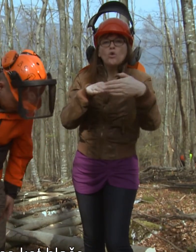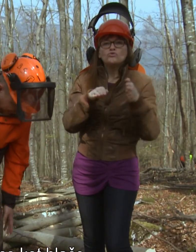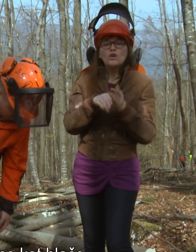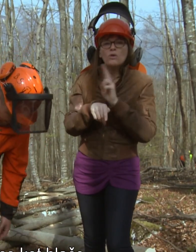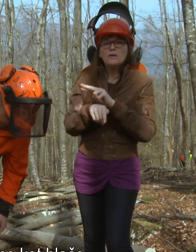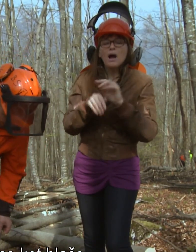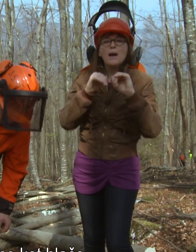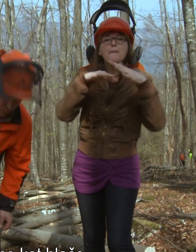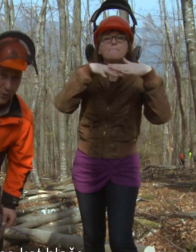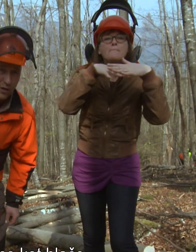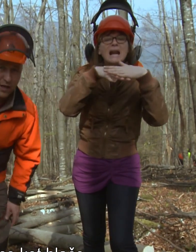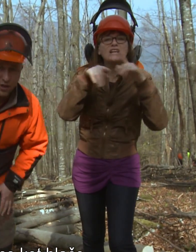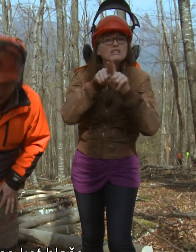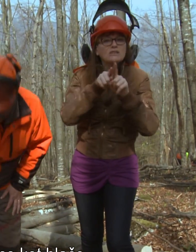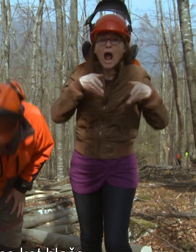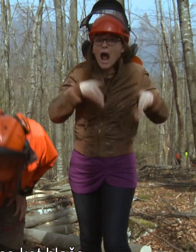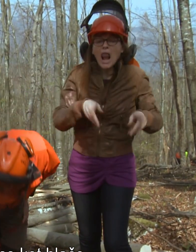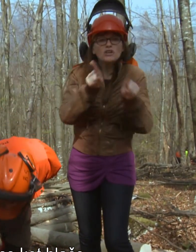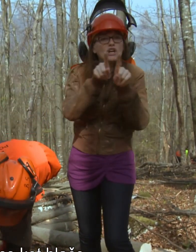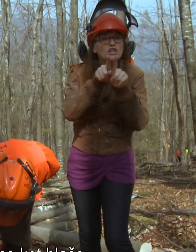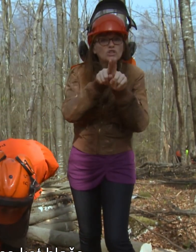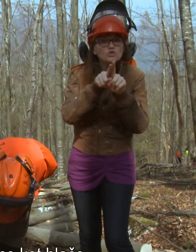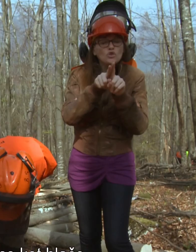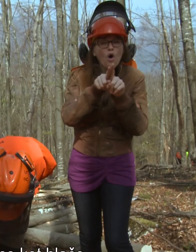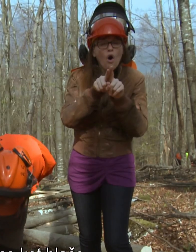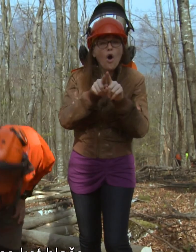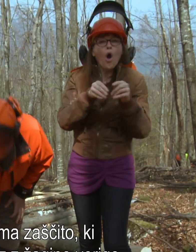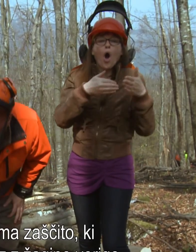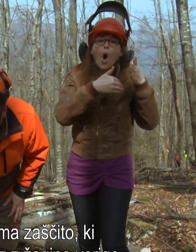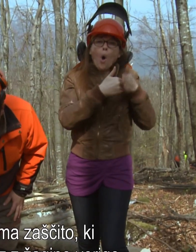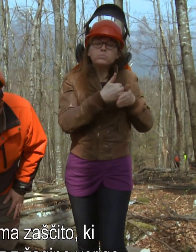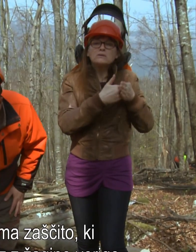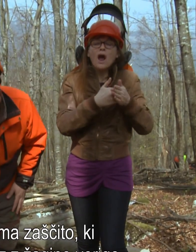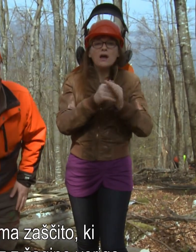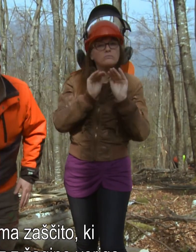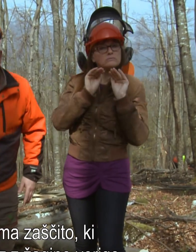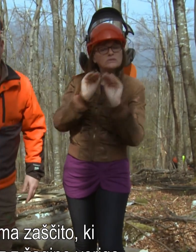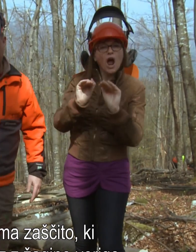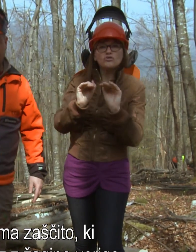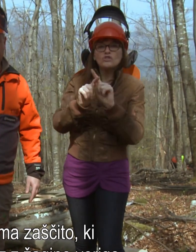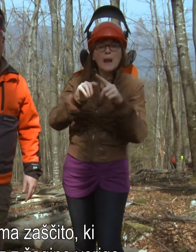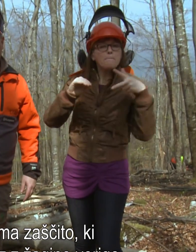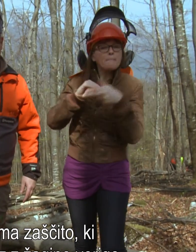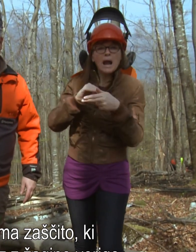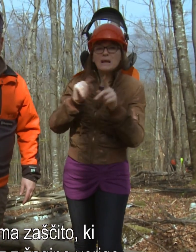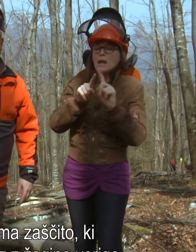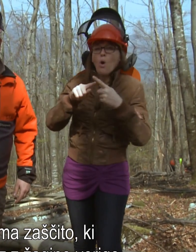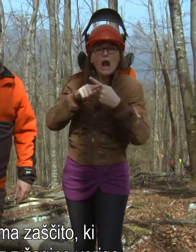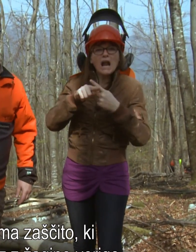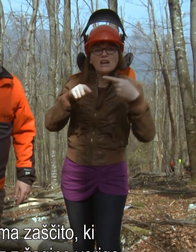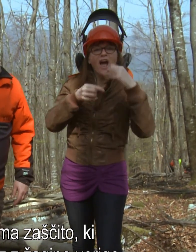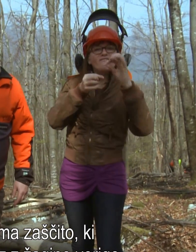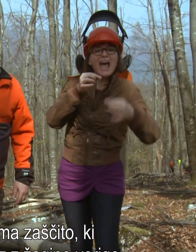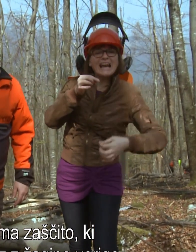imajo takole mrežico, kot je v hlačah, je tudi tukaj ob strani, da preprečuje urez z